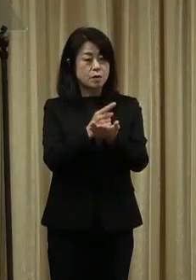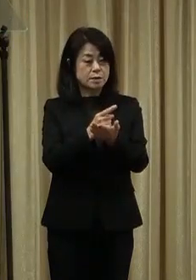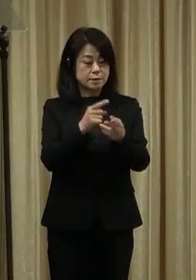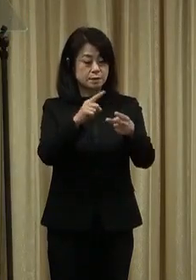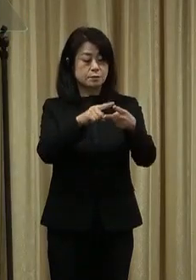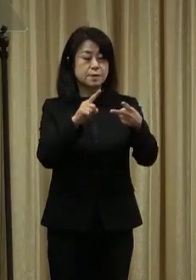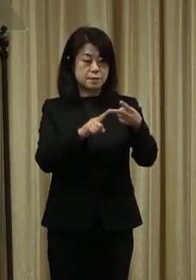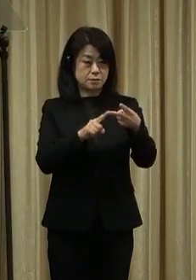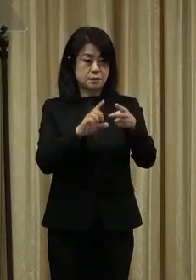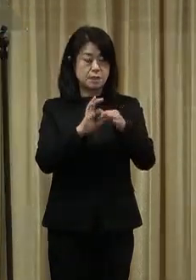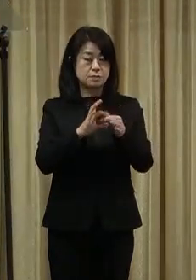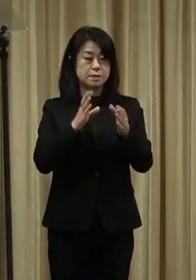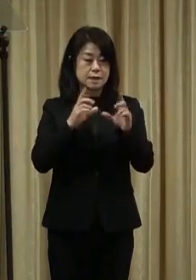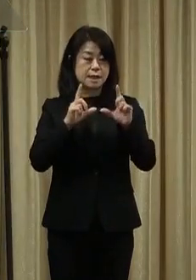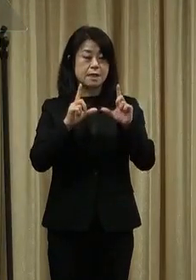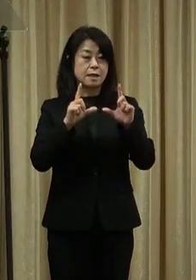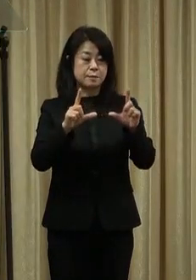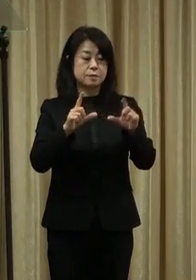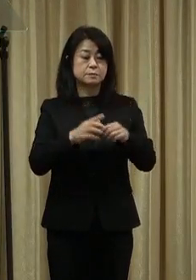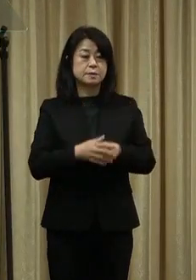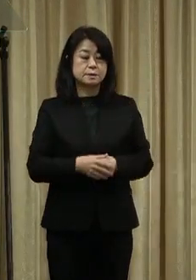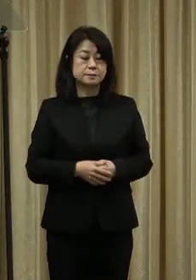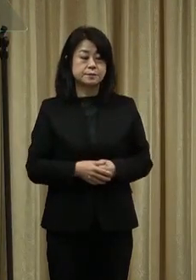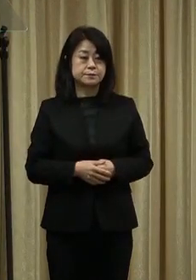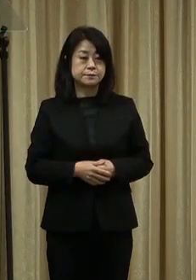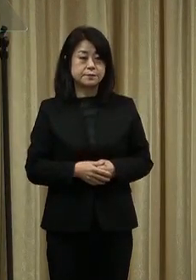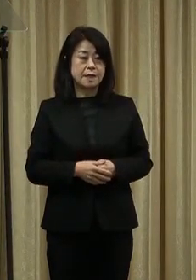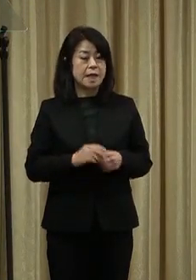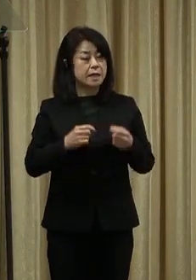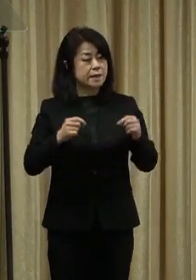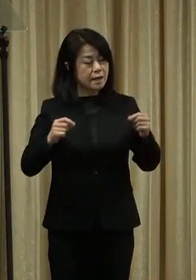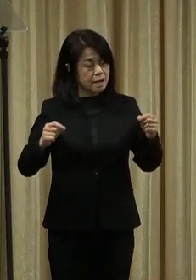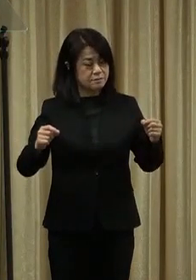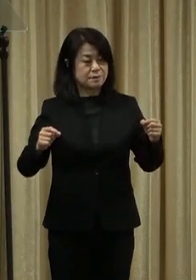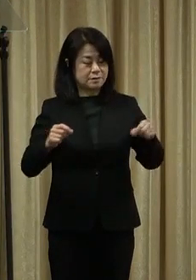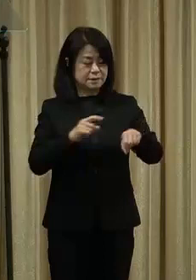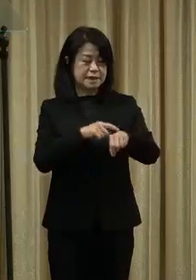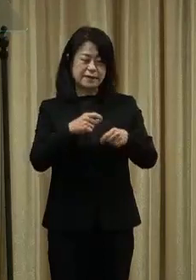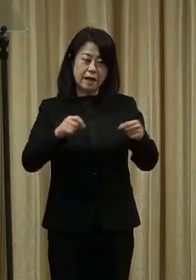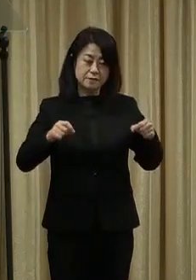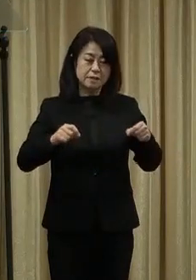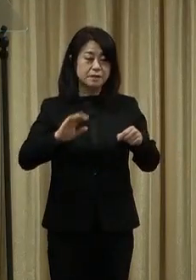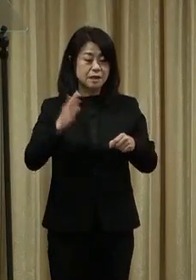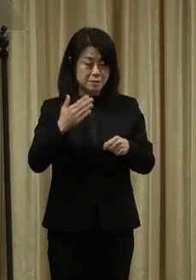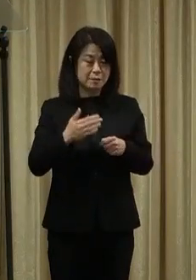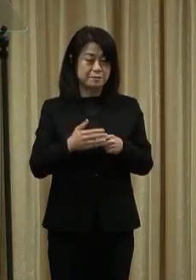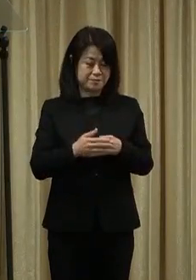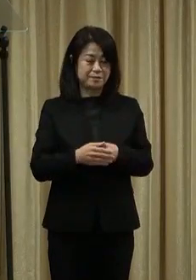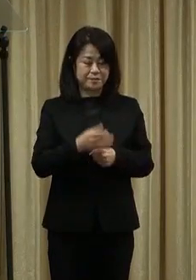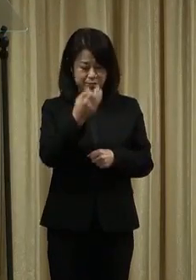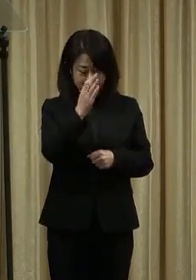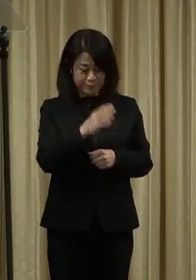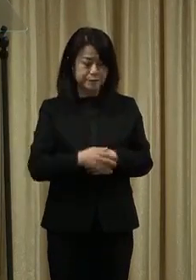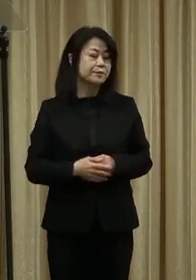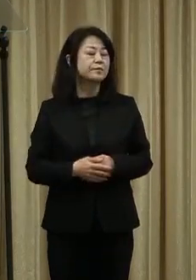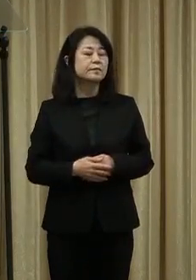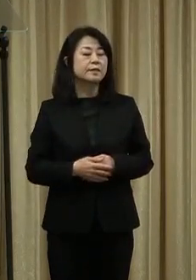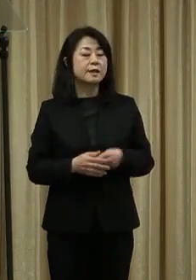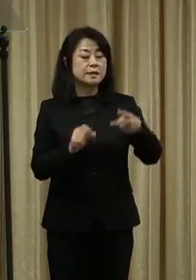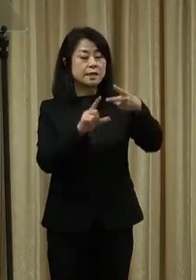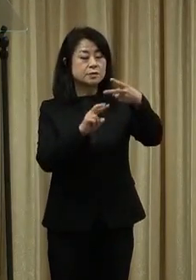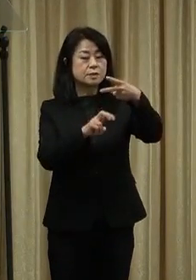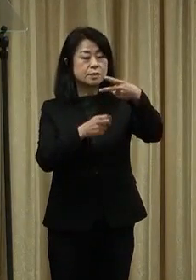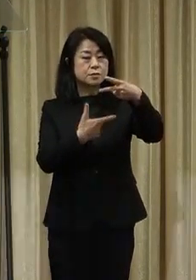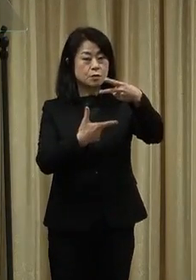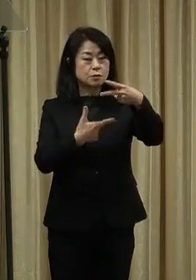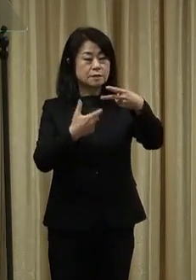きく2点についてお話をさせていただきます。ちょっと長くなるので、どうかお付き合いください。はじめに2月26